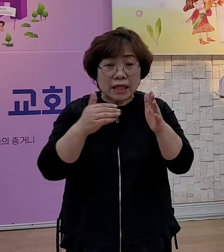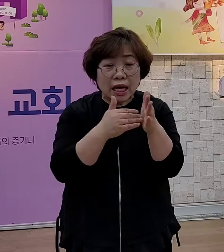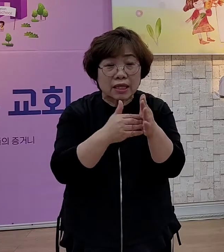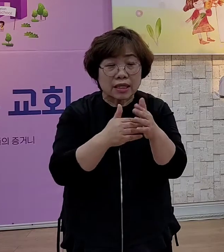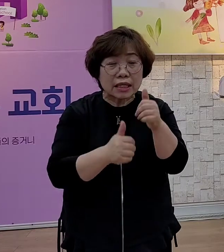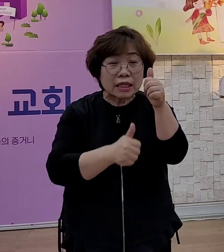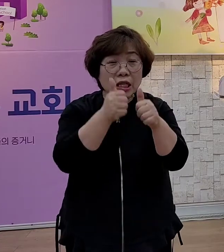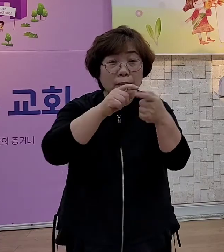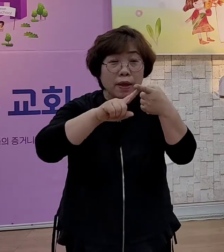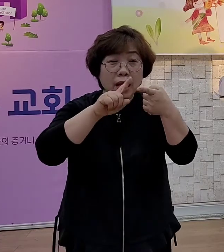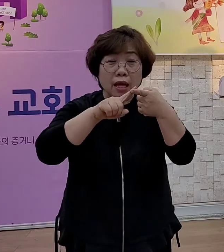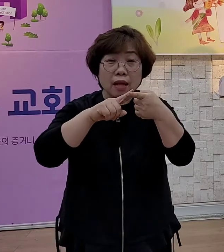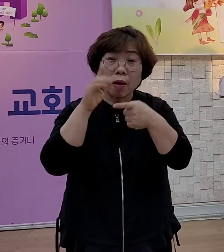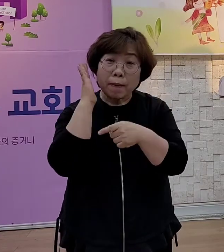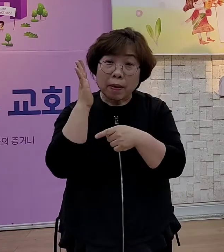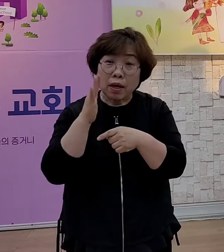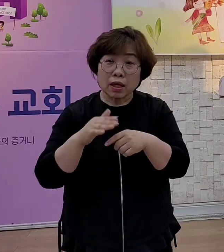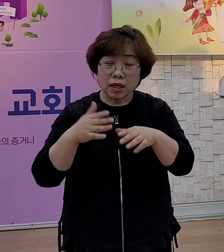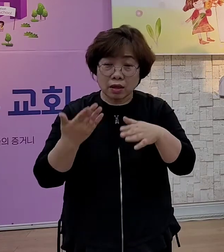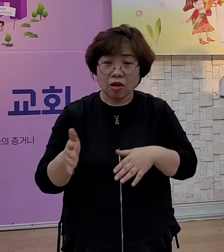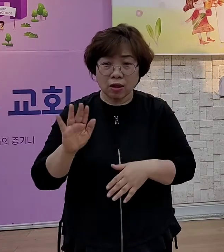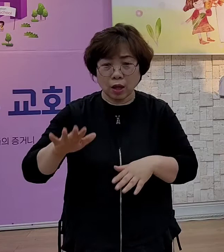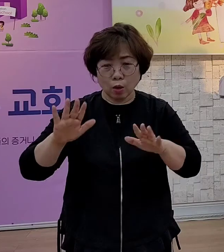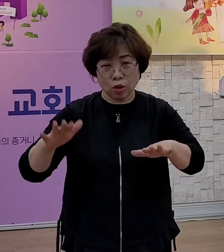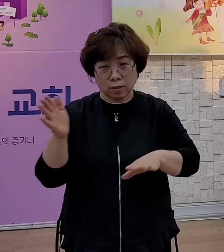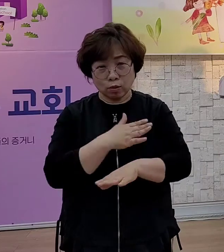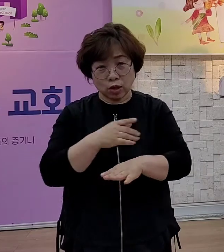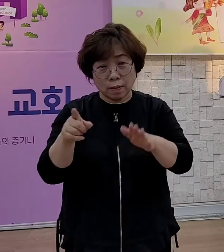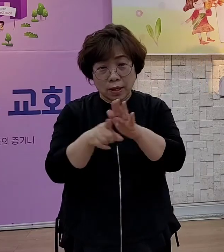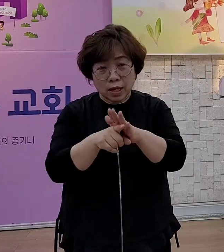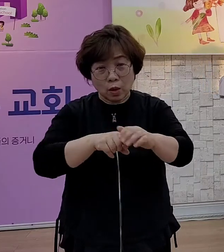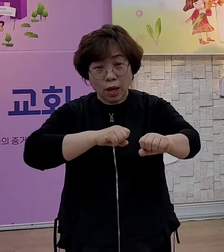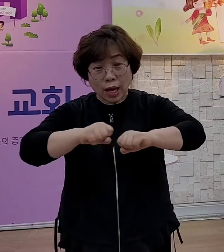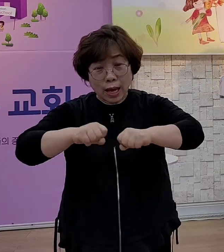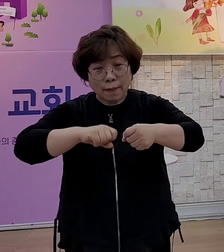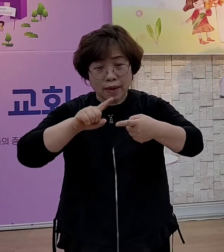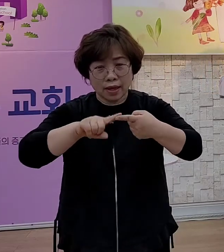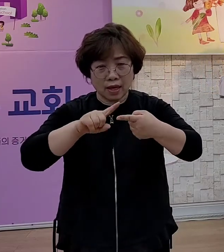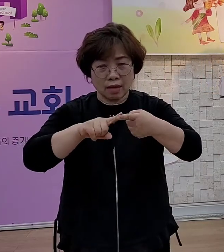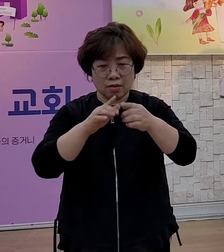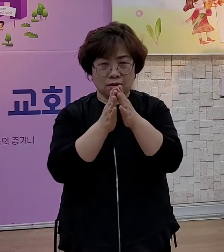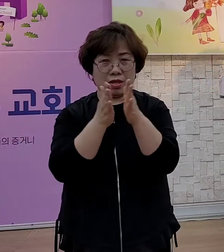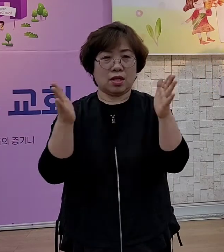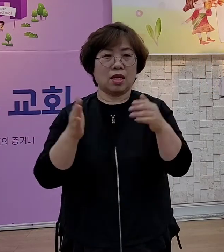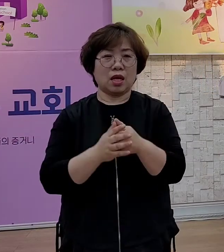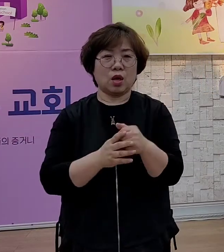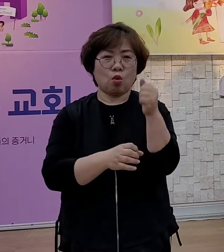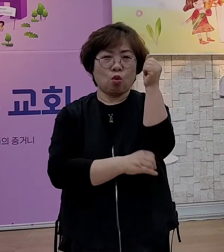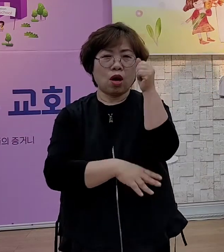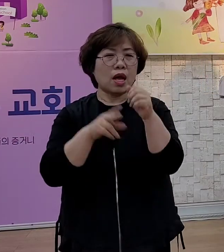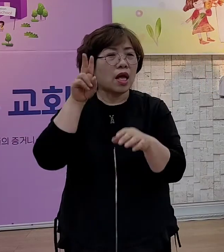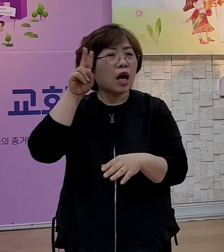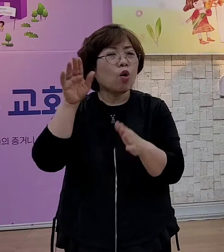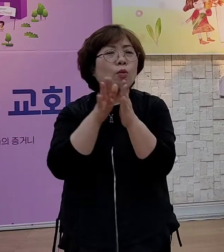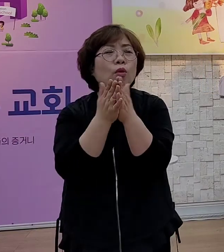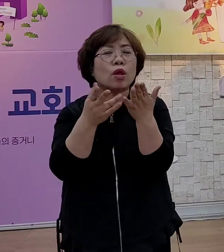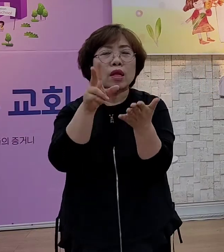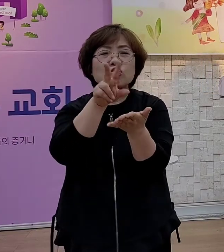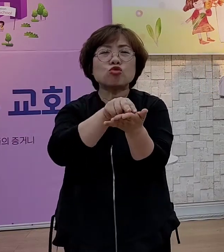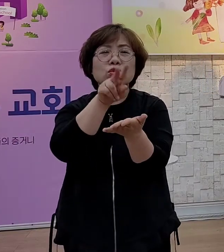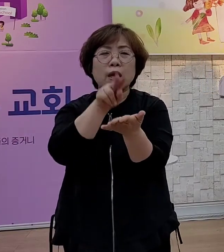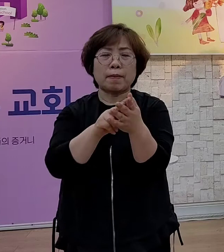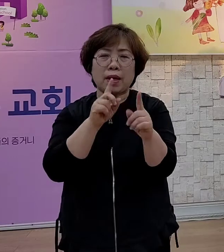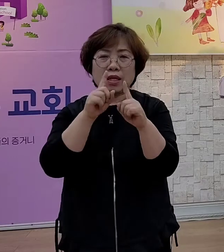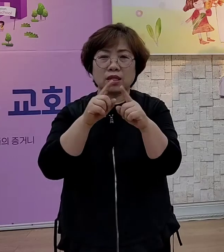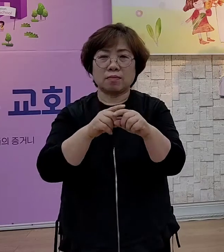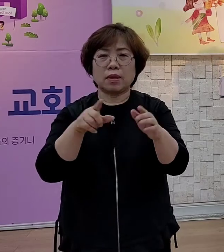이제 오늘부터는 이 믿음과 행함에 대해서 쭉 야고보서 원래 주제대로 이제 말씀이 계속 나오게 되는데, 이 말하고자